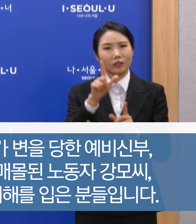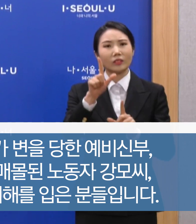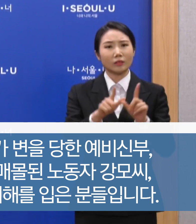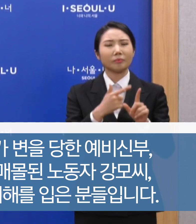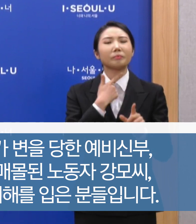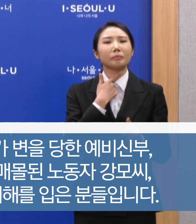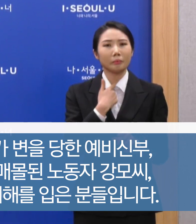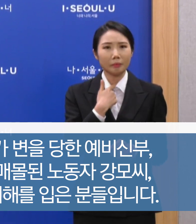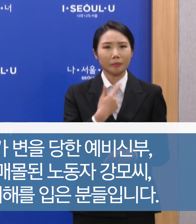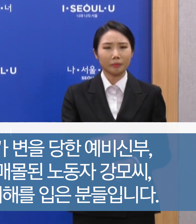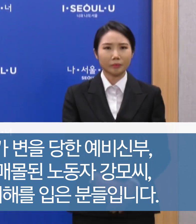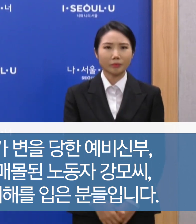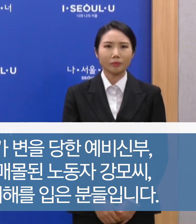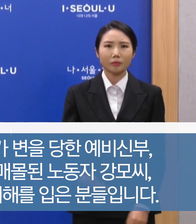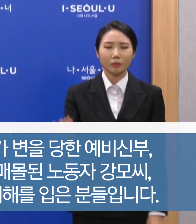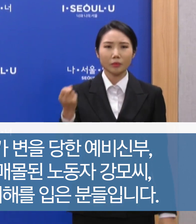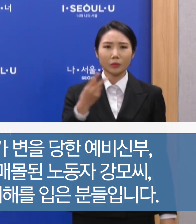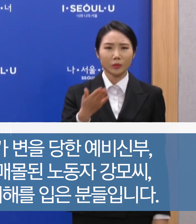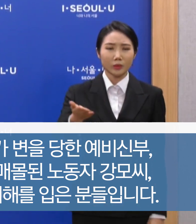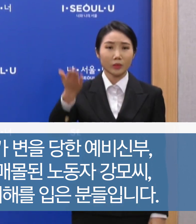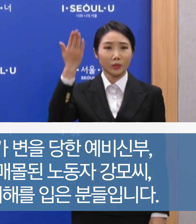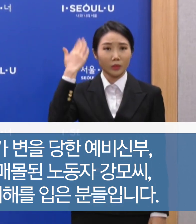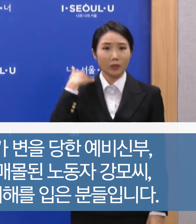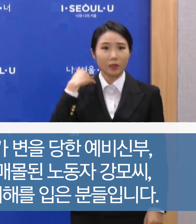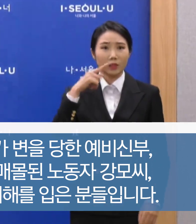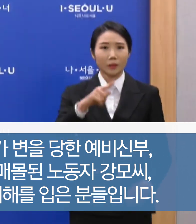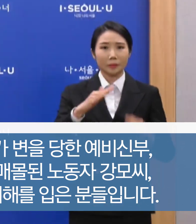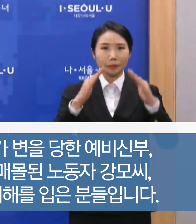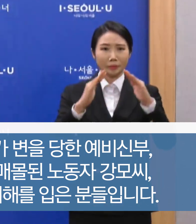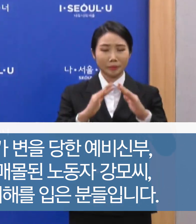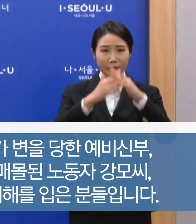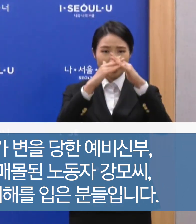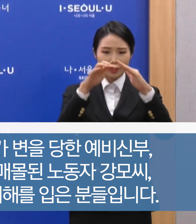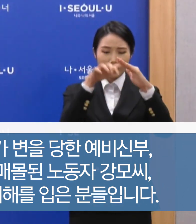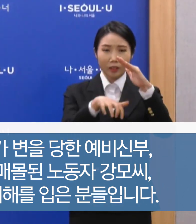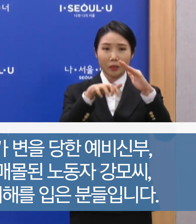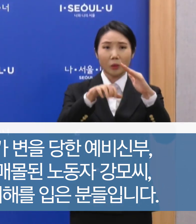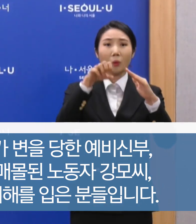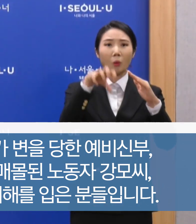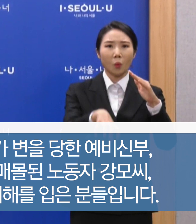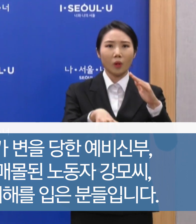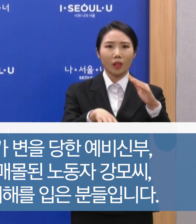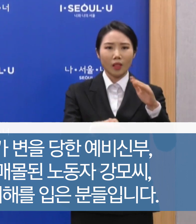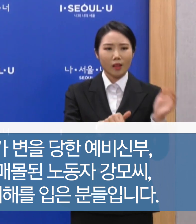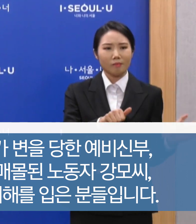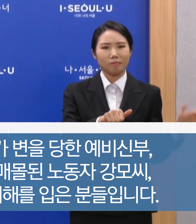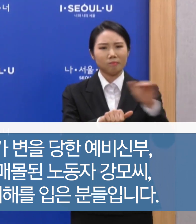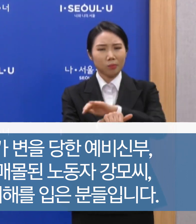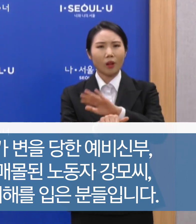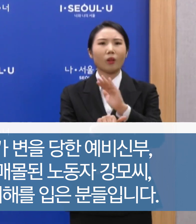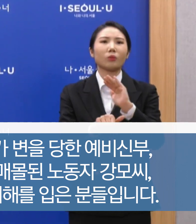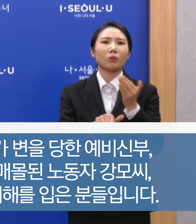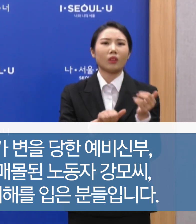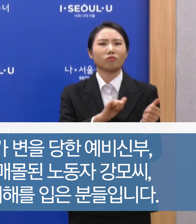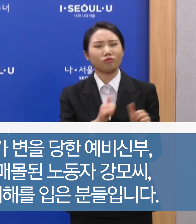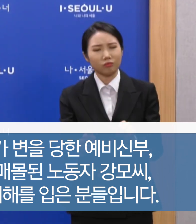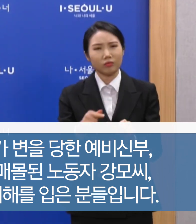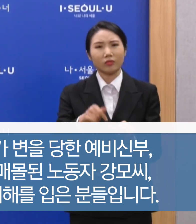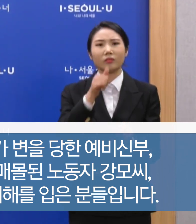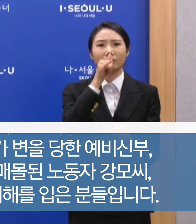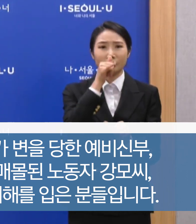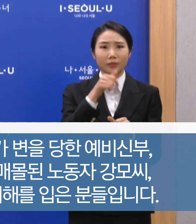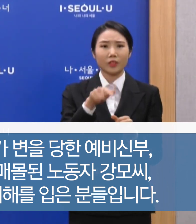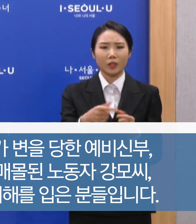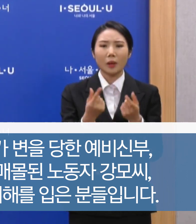19역 철거 현장에서 매몰된 노동자 강모 씨 사건이 있었습니다. 이번 광주 사건과 유사한